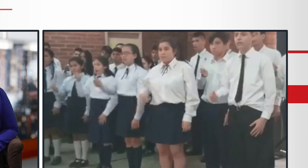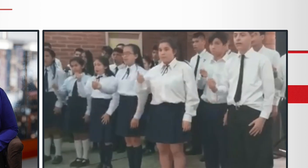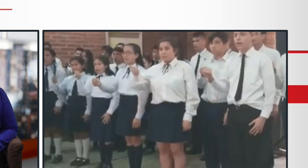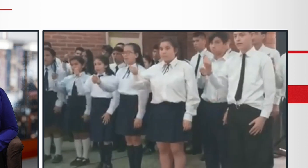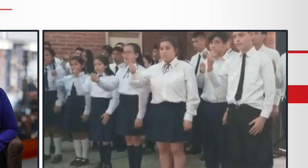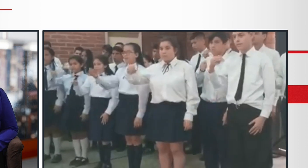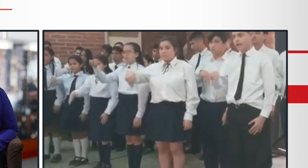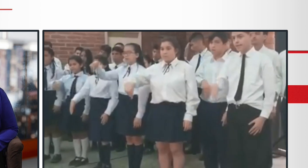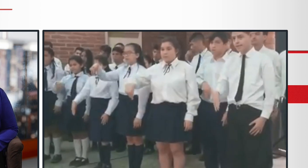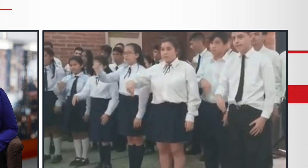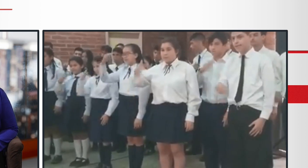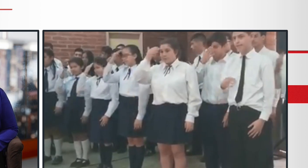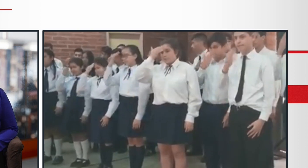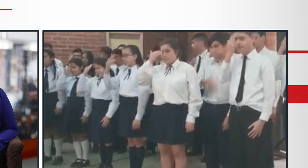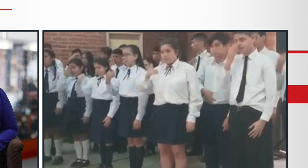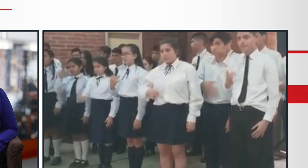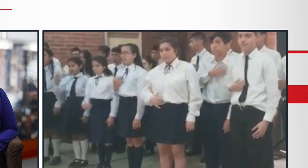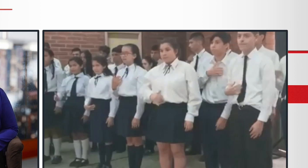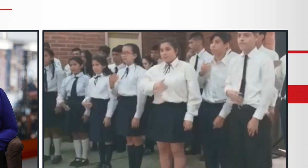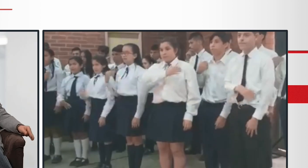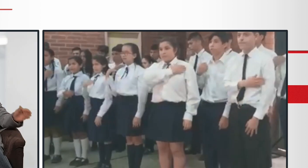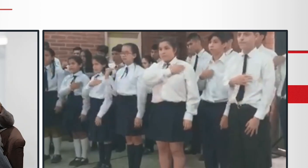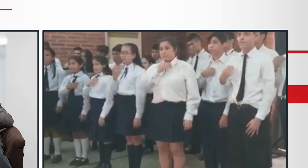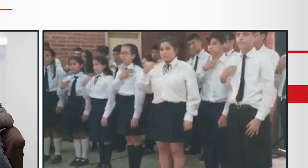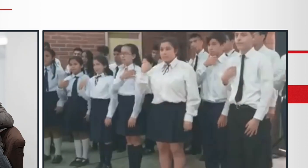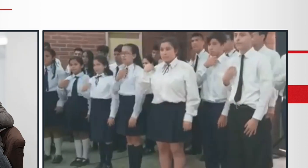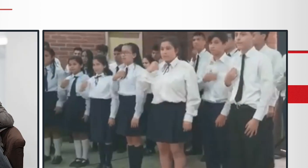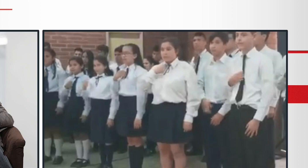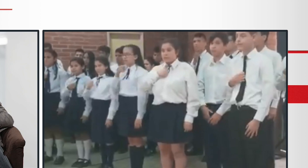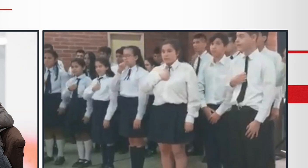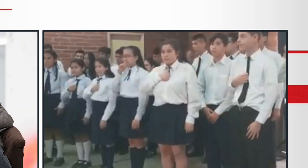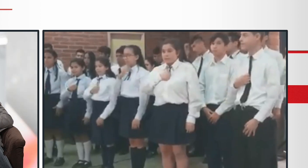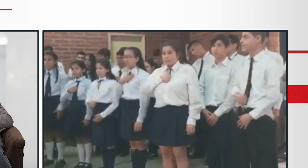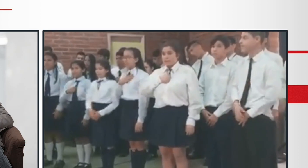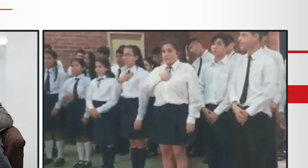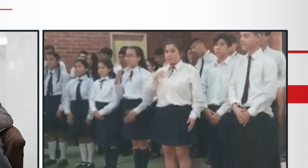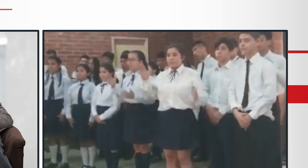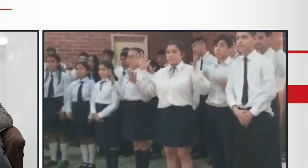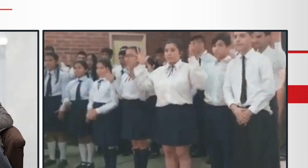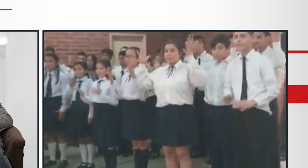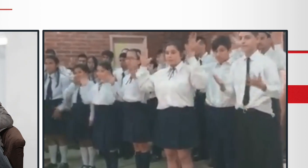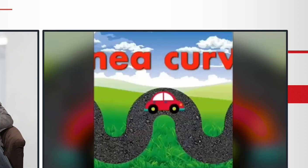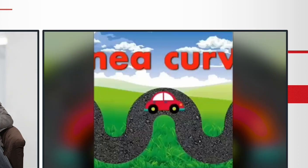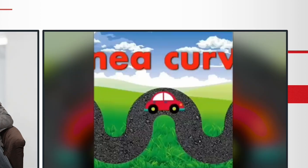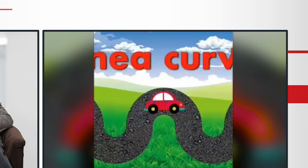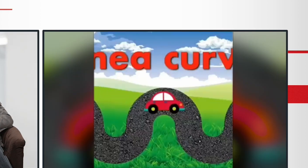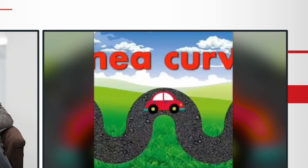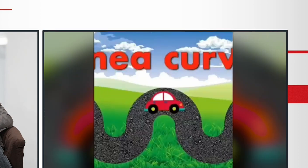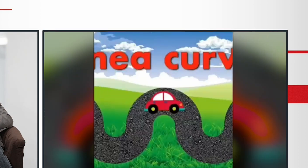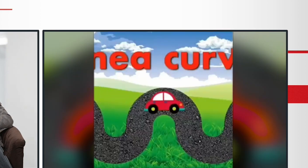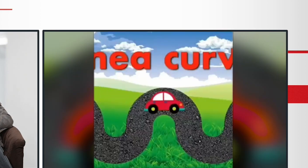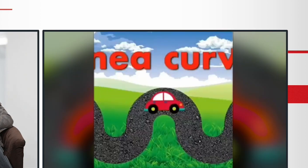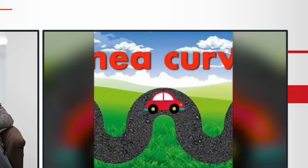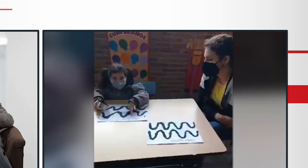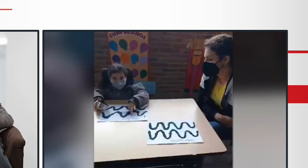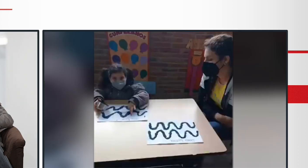que por años se han realizado también. Quiero volver a lo que decíamos al principio, licenciada, cuando yo veo a una persona sorda, por ejemplo, tengo que